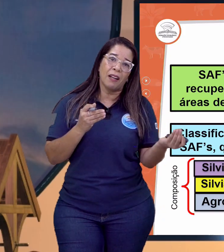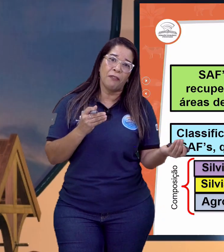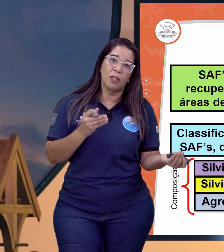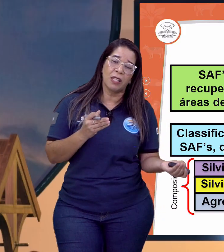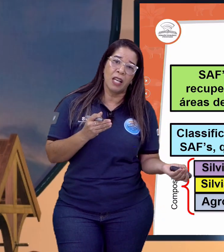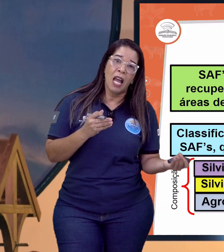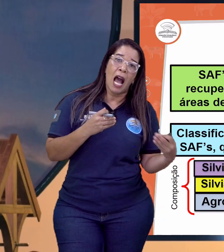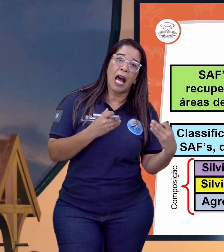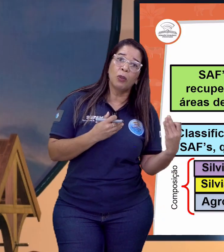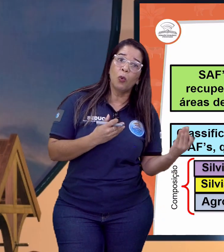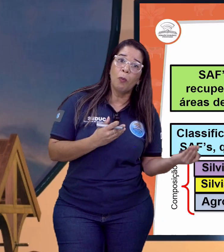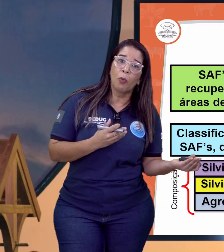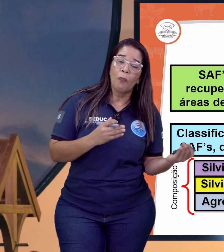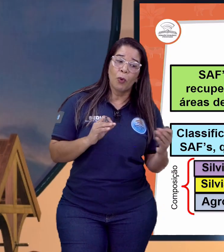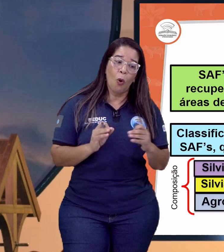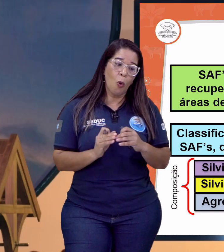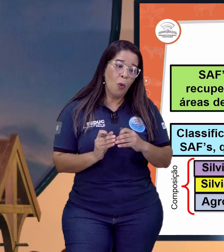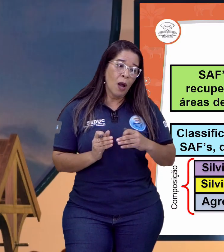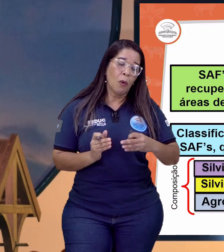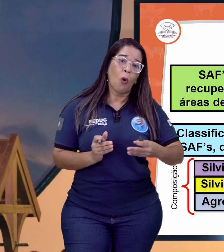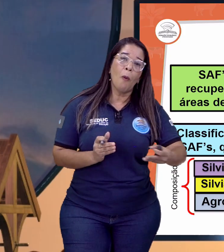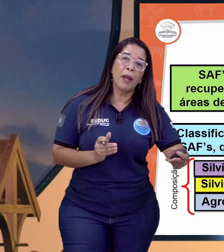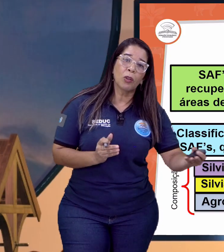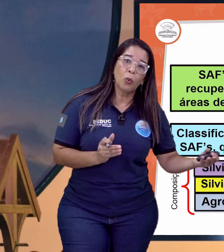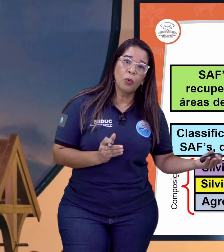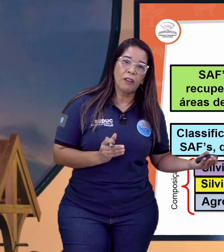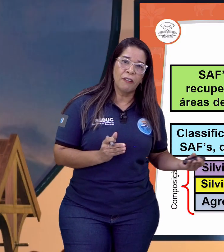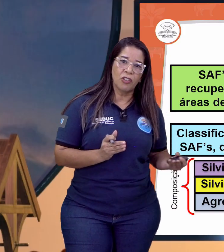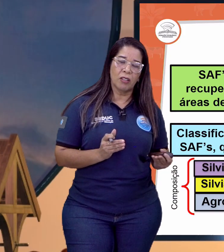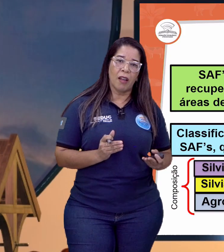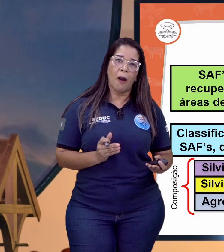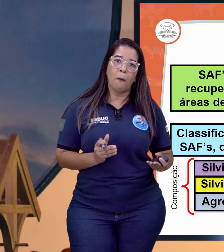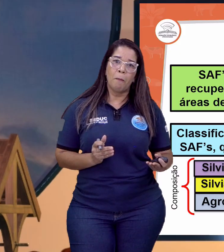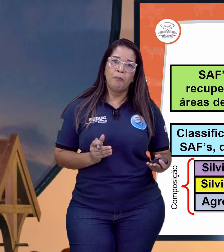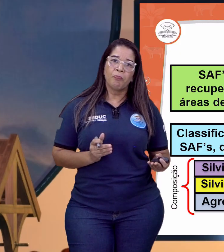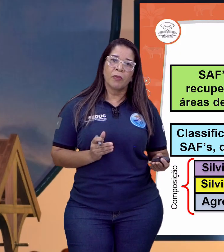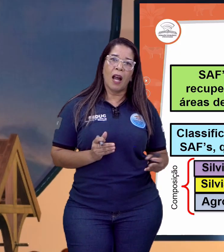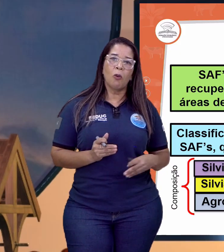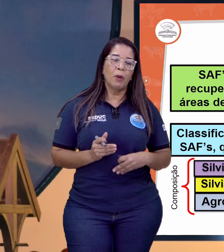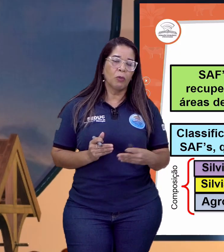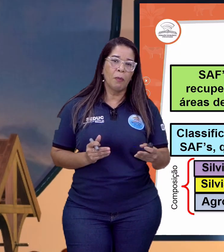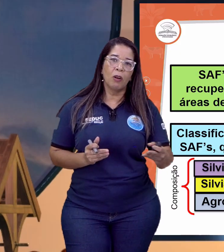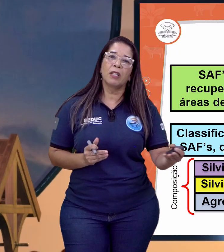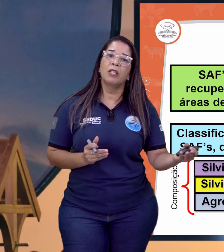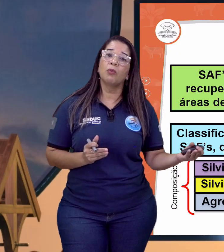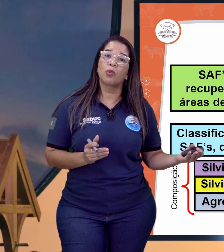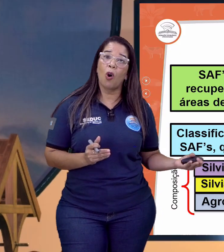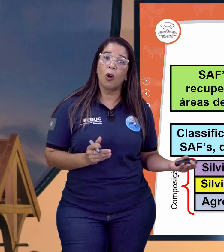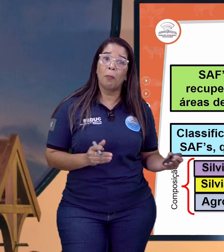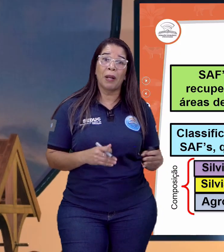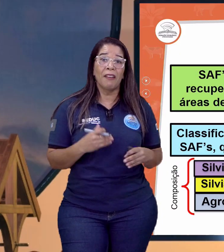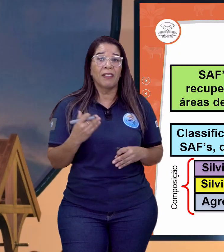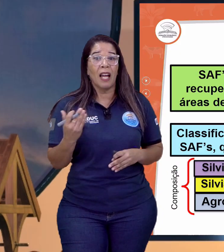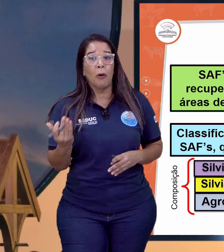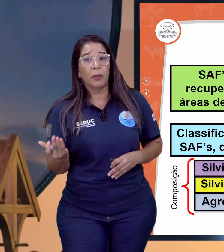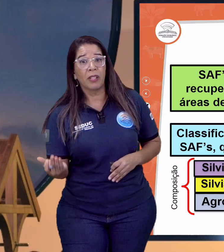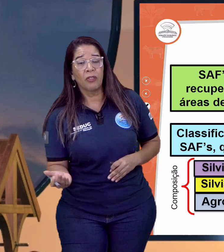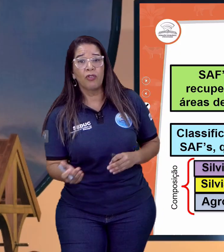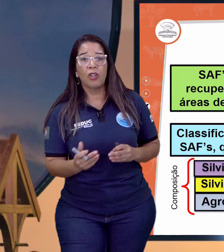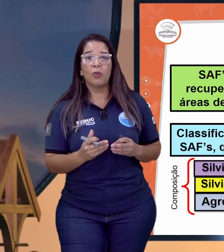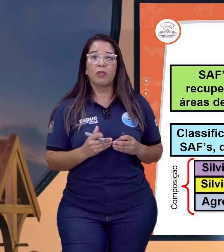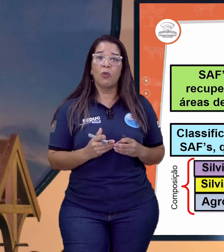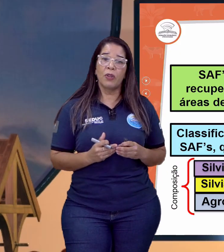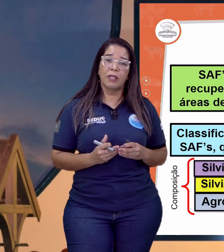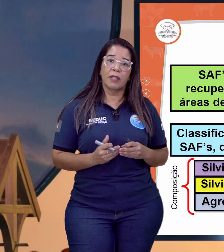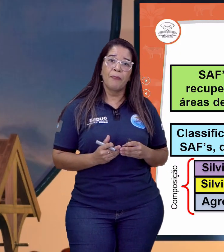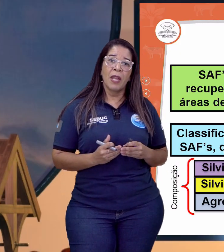utilizar para fazer adubo ou cobertura vegetal, tá? Cobertura morta ali no solo para evitar processos